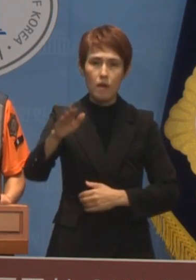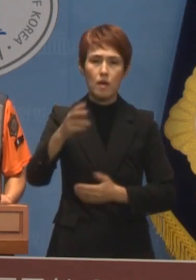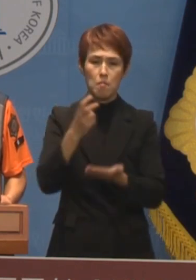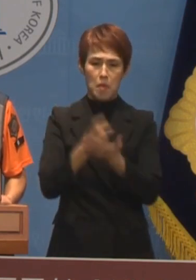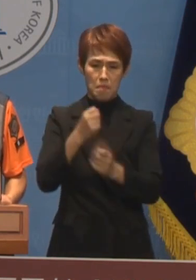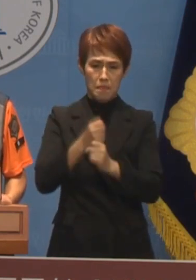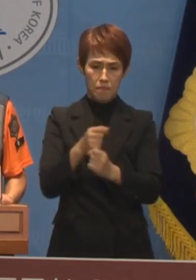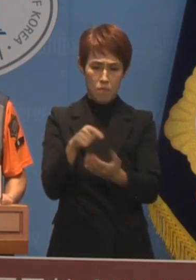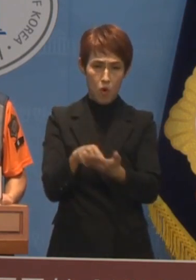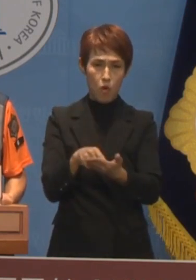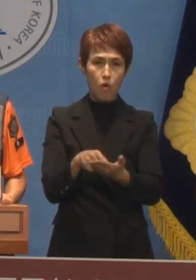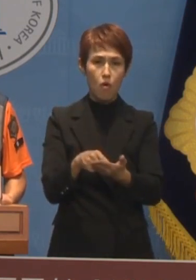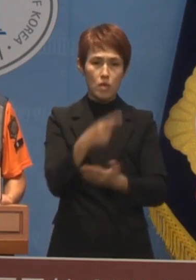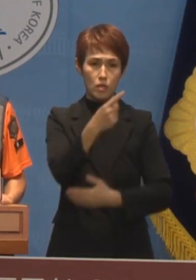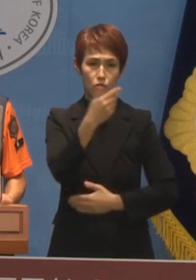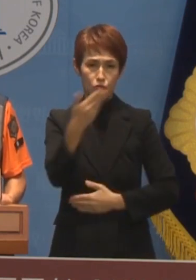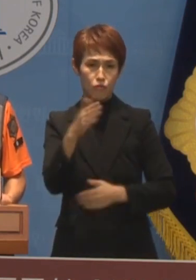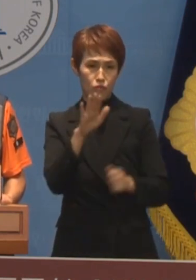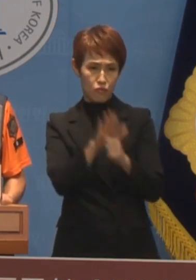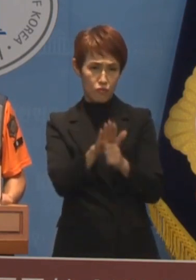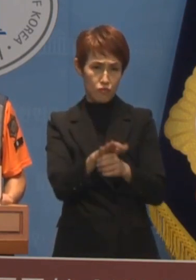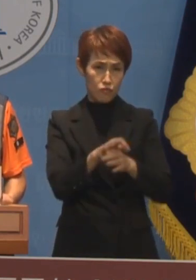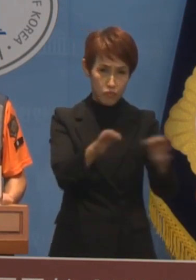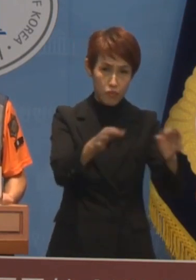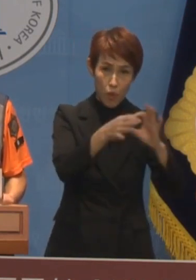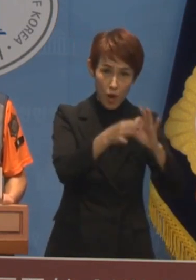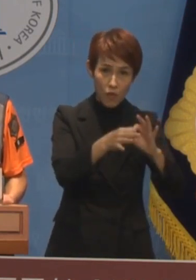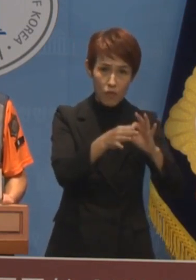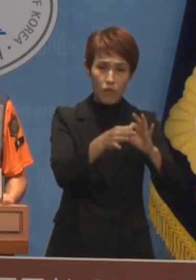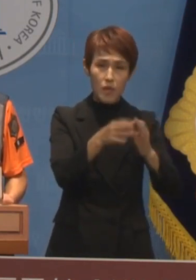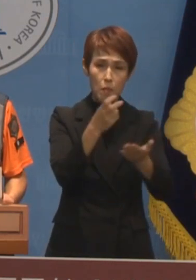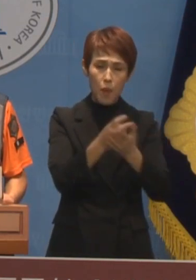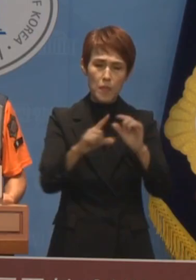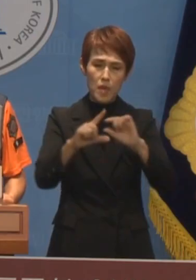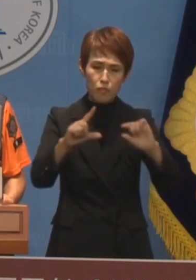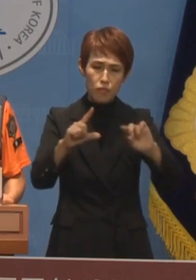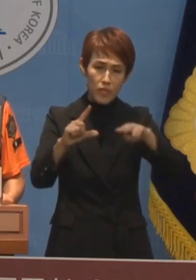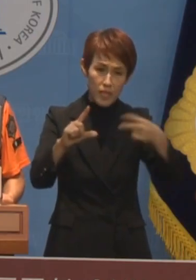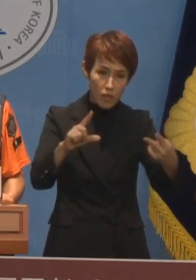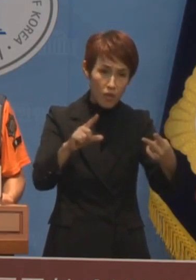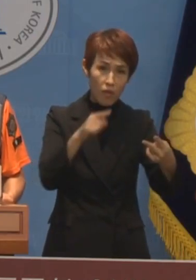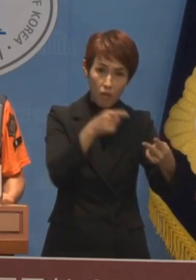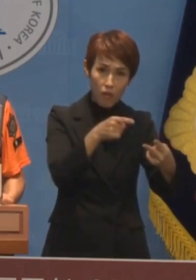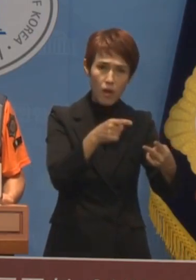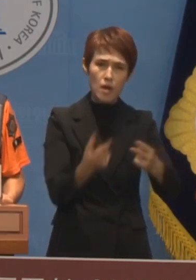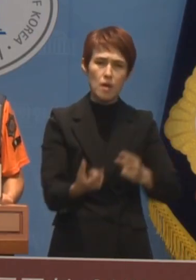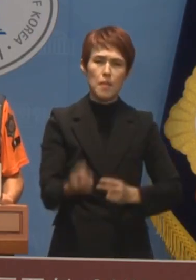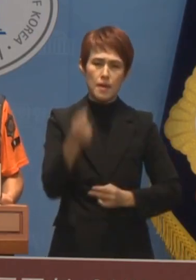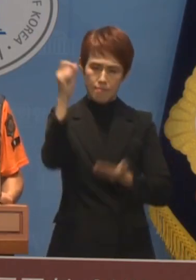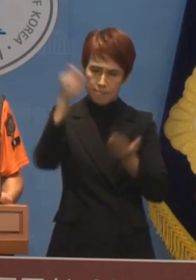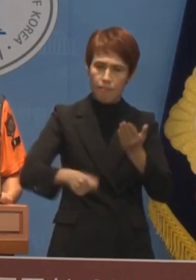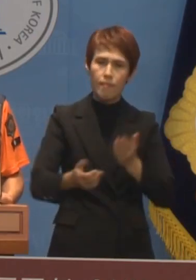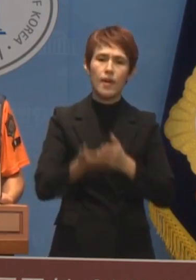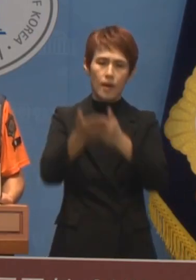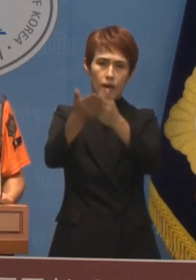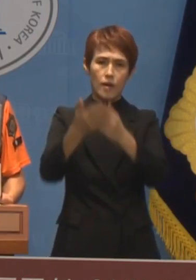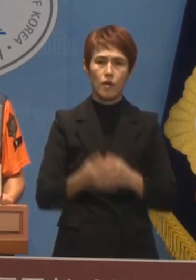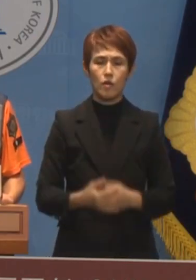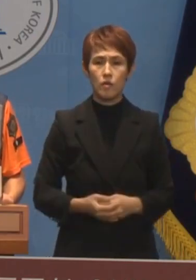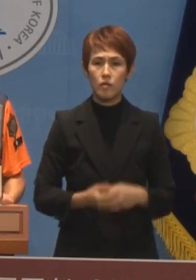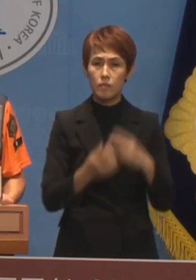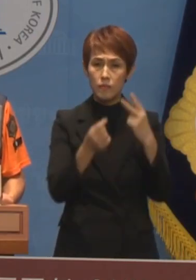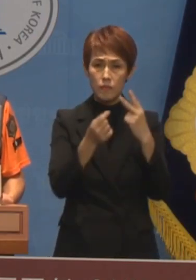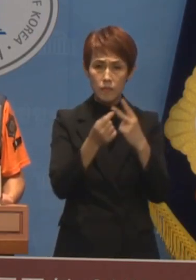발의된 소방안전교부세 관련 지방교부세법 일부 개정 법률안을 조속히 처리하라.